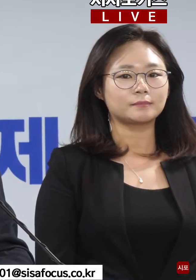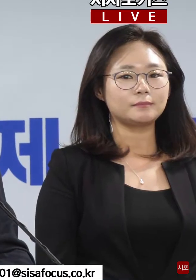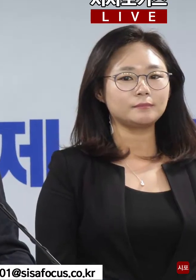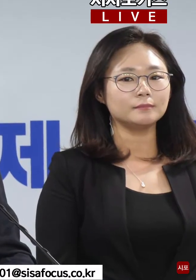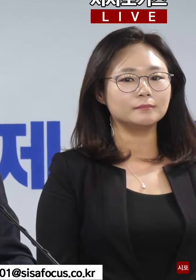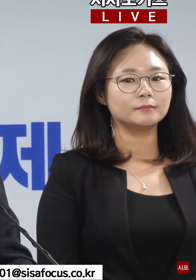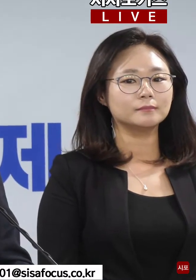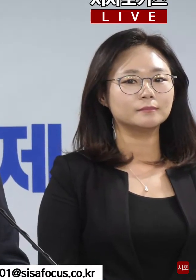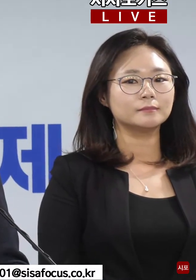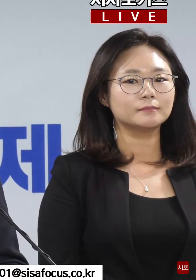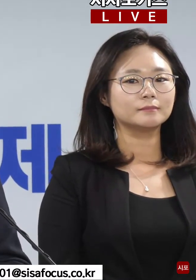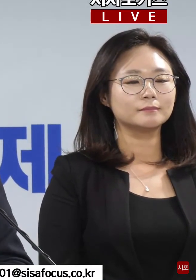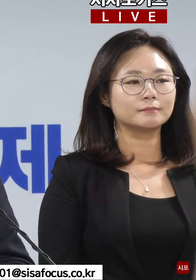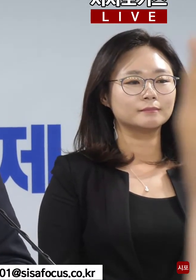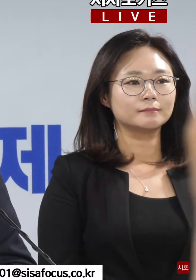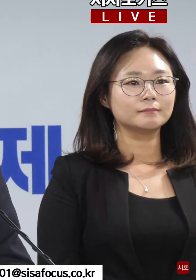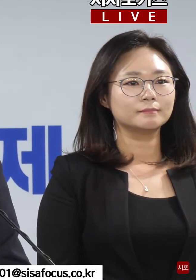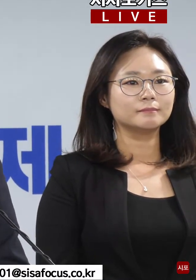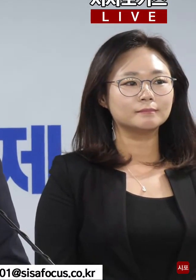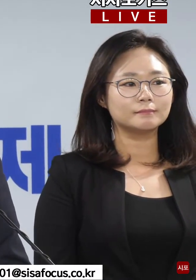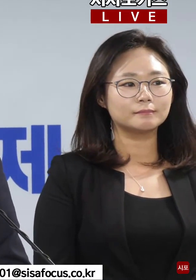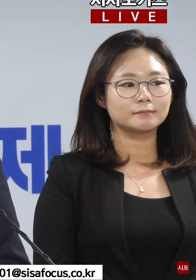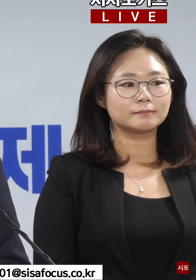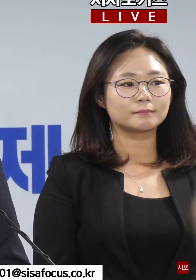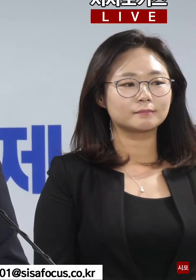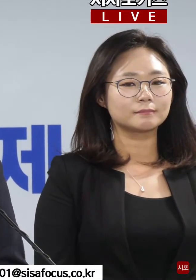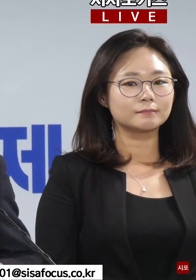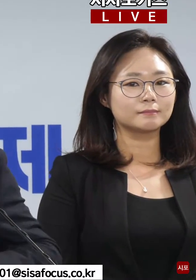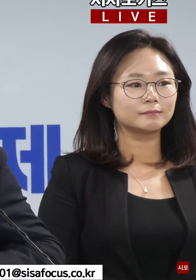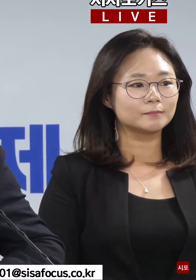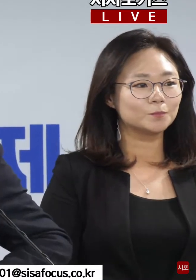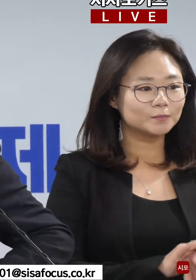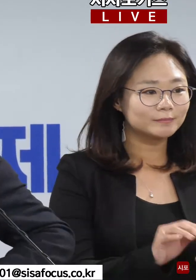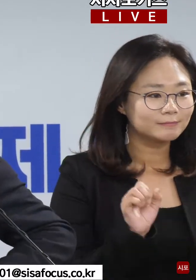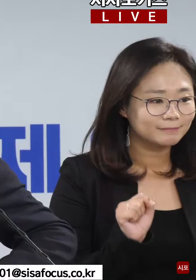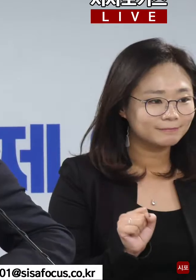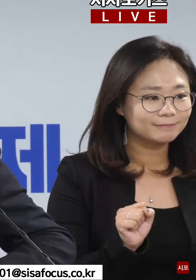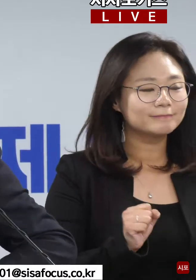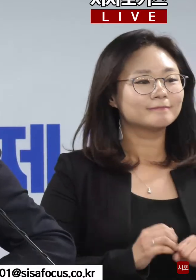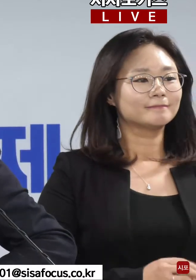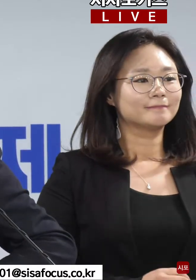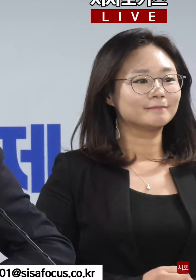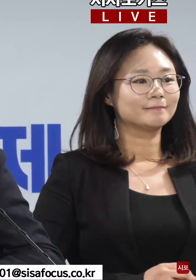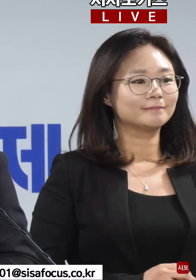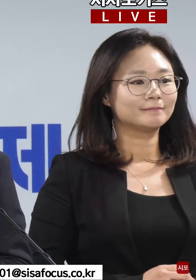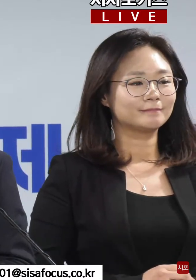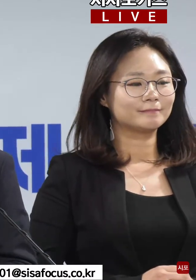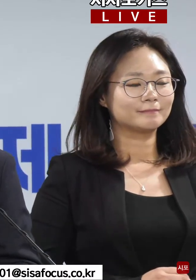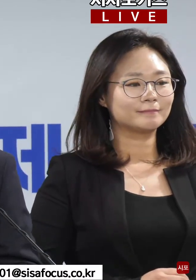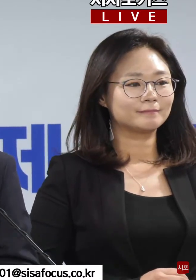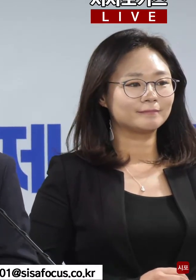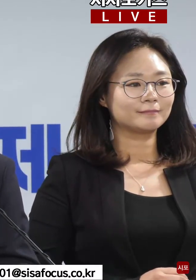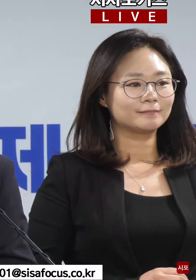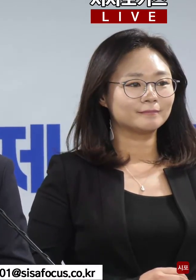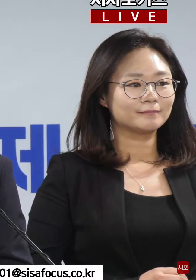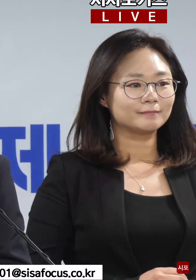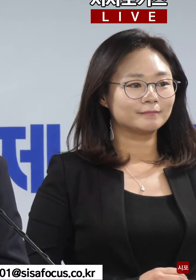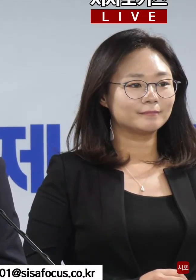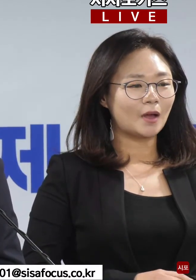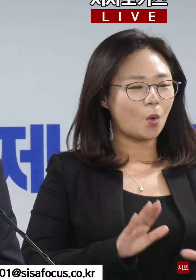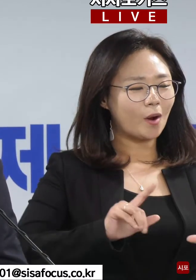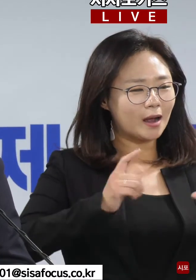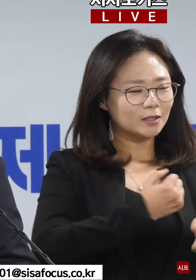네, 이제 현안 질문 받겠습니다. 네, 안녕하세요. 후보님, 네, 이데일리 이상훈입니다. 먼저 올 한 해